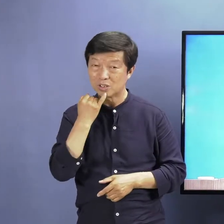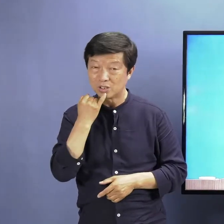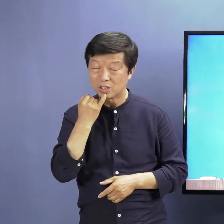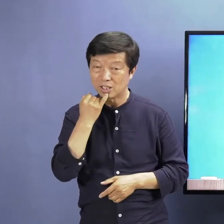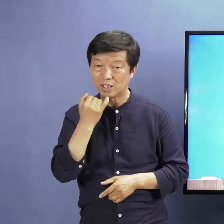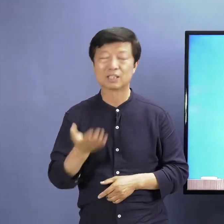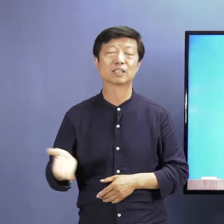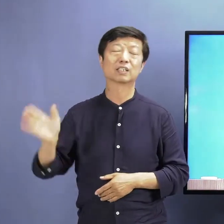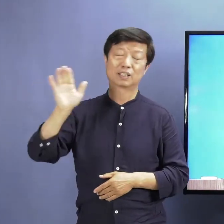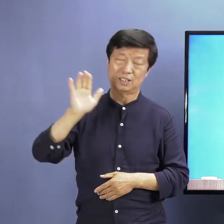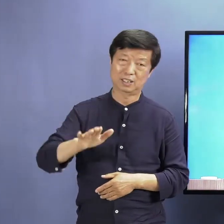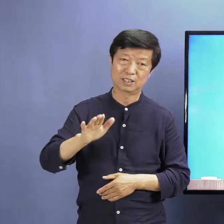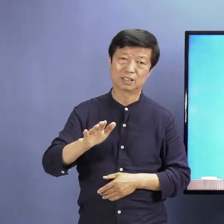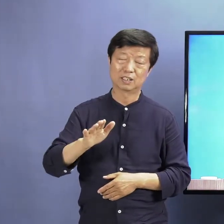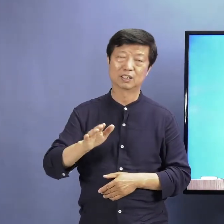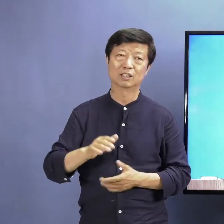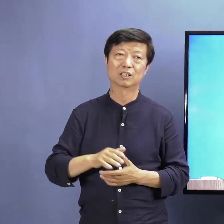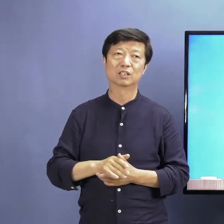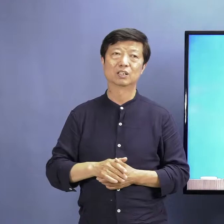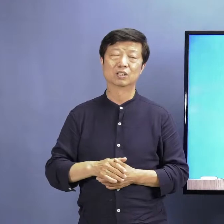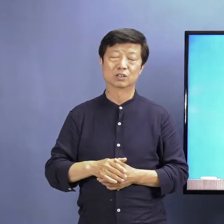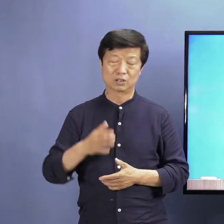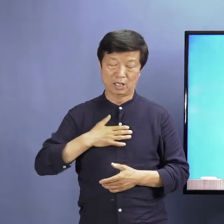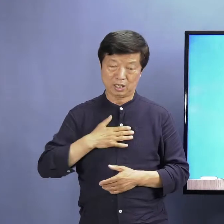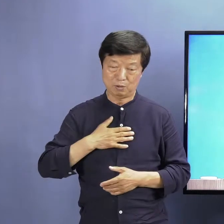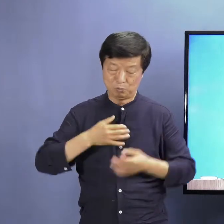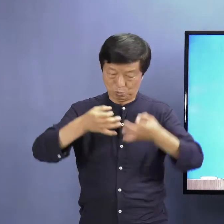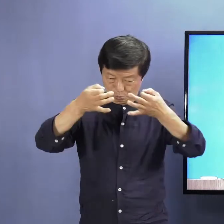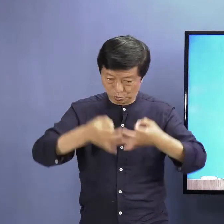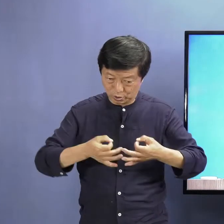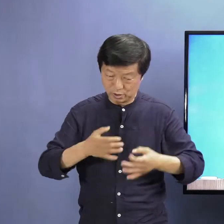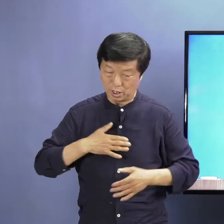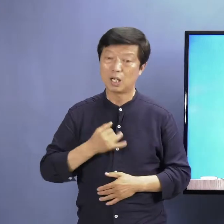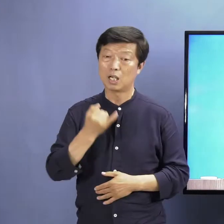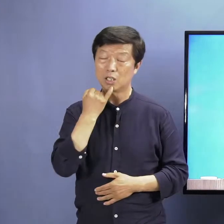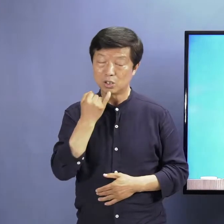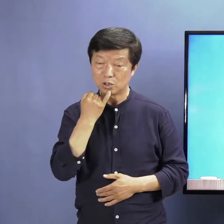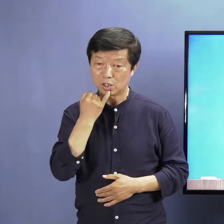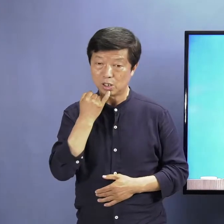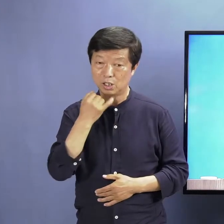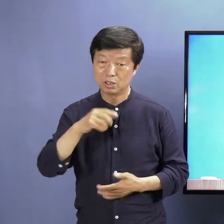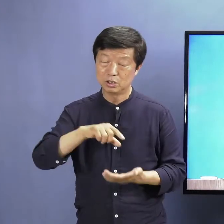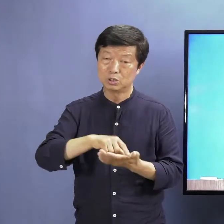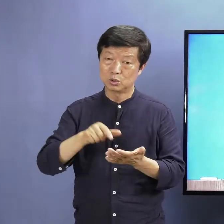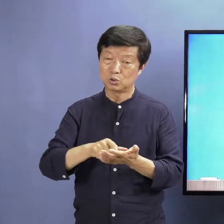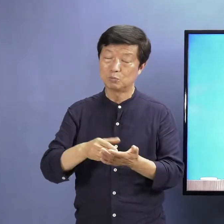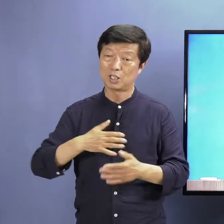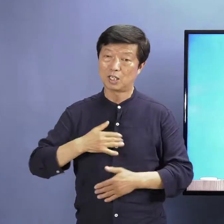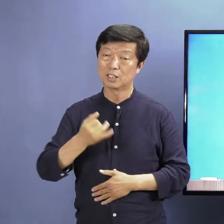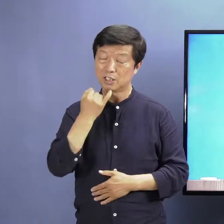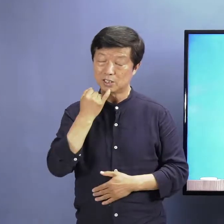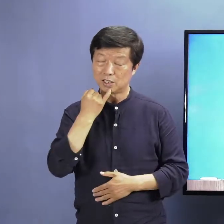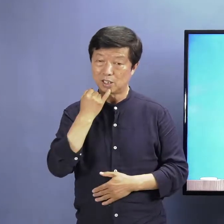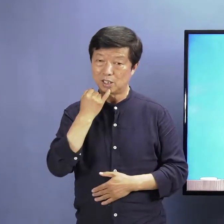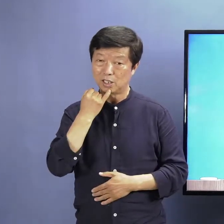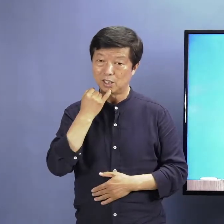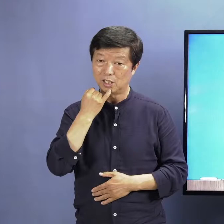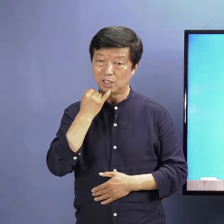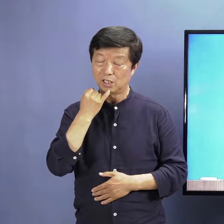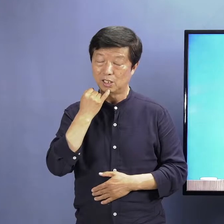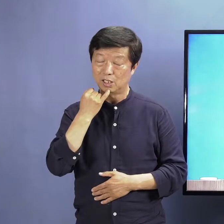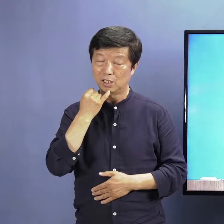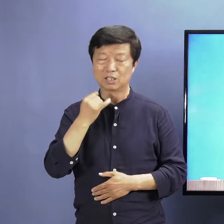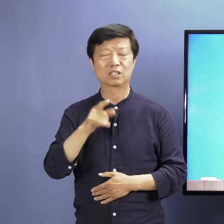알지만 더 기가 막힌 건 본인 스스로도 괜찮은 줄 알아요. 이 정도면 뭐 그러니까 그 모양으로 있는 거죠, 그렇죠?